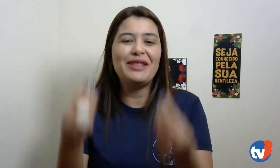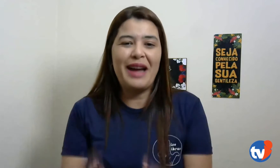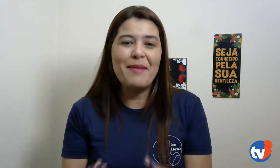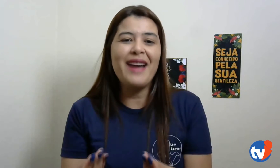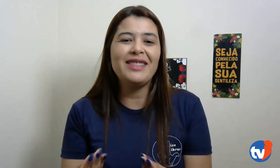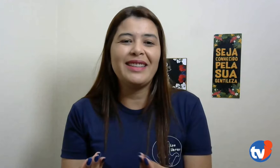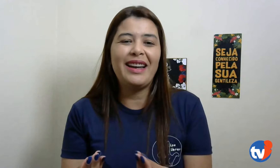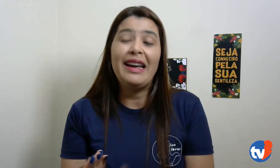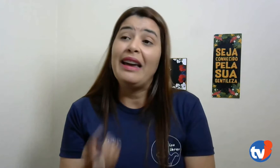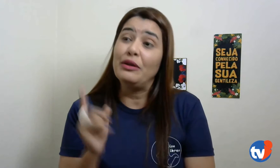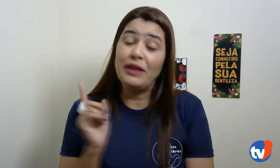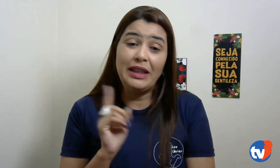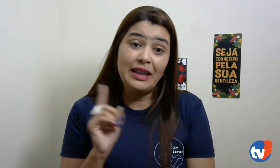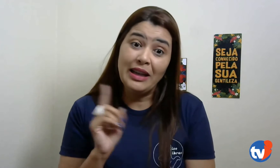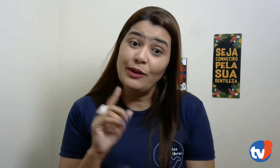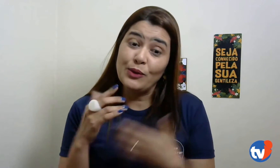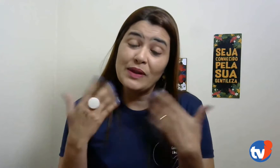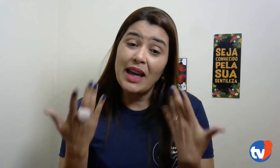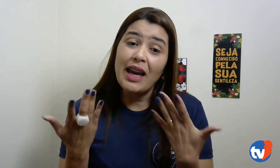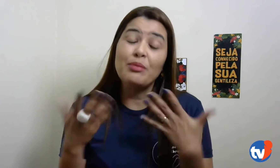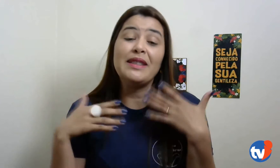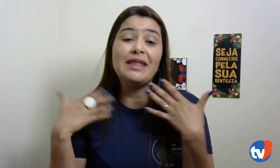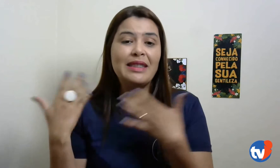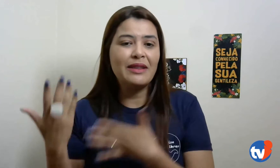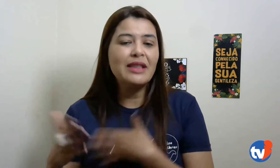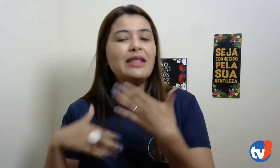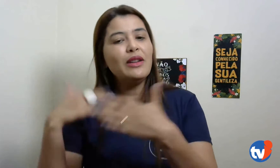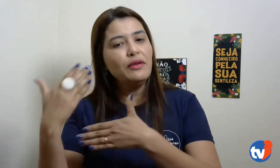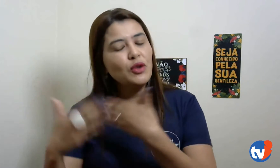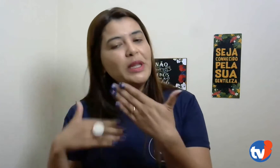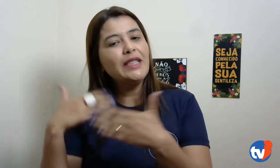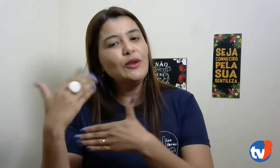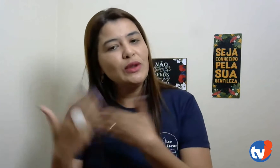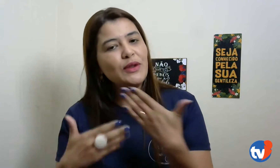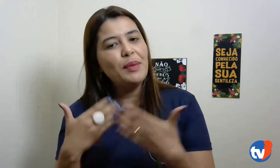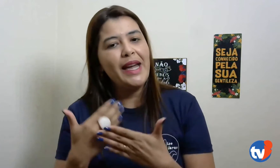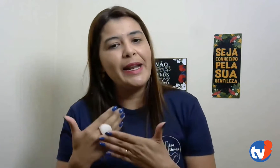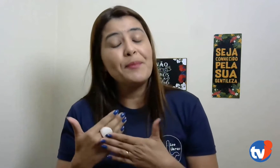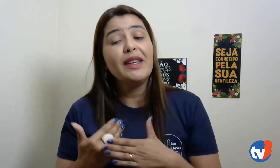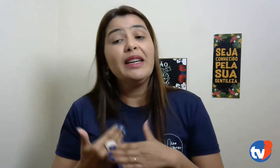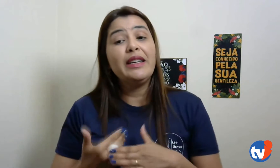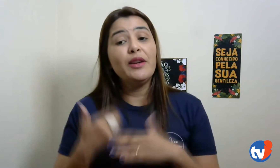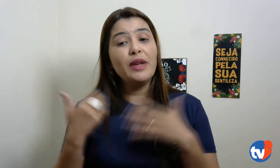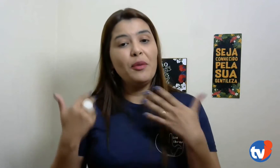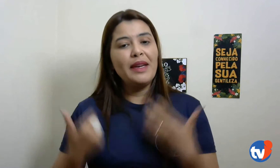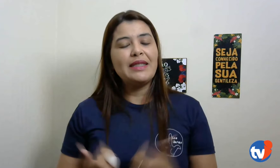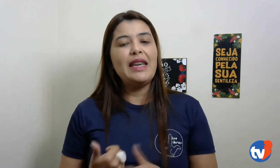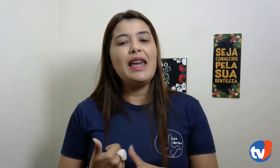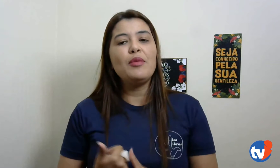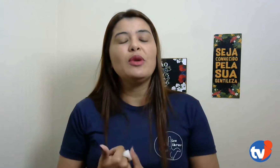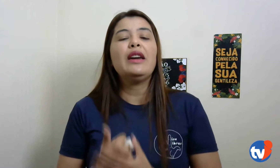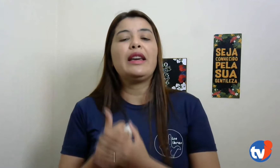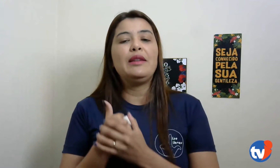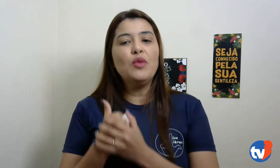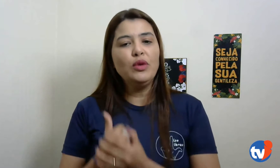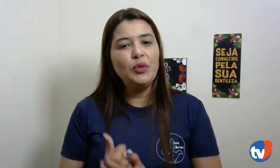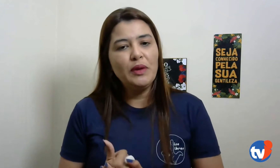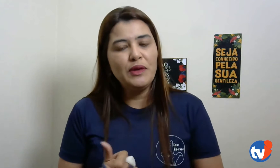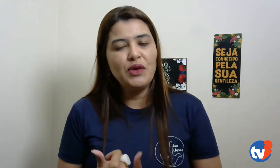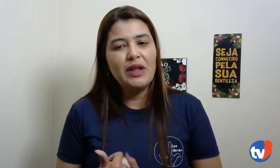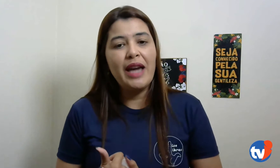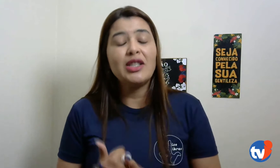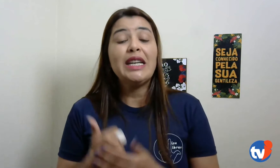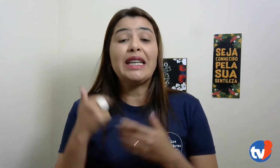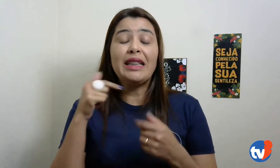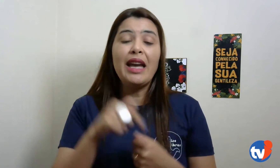vai tirar a máscara? Eu falei: não, eu não sei, precisa da vacina. Então eu fui explicando tudo isso para ela. Então o que eu percebo é que